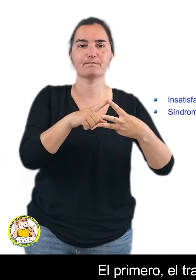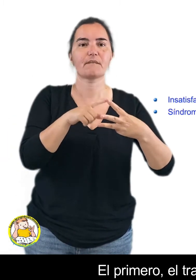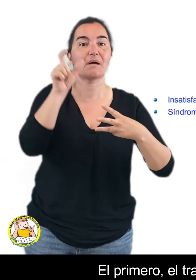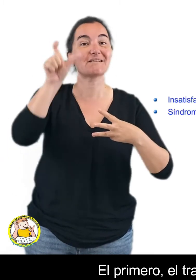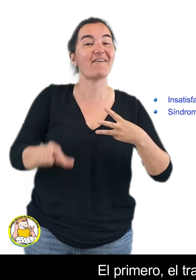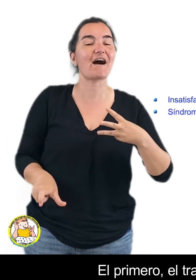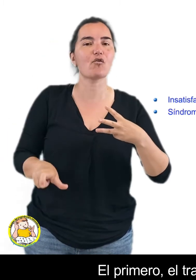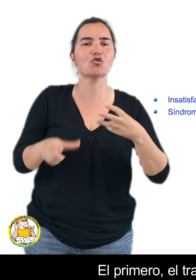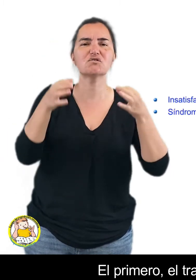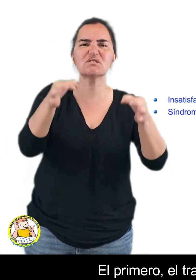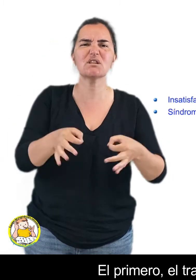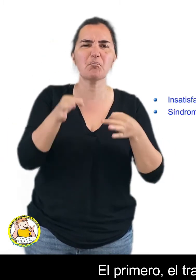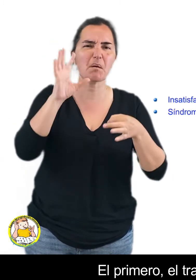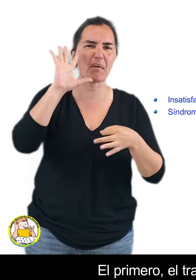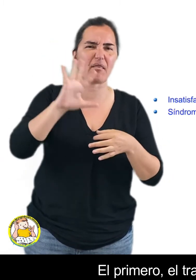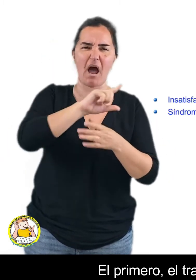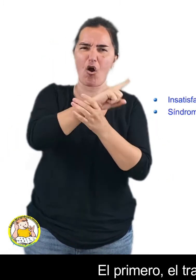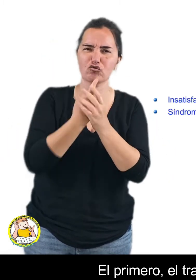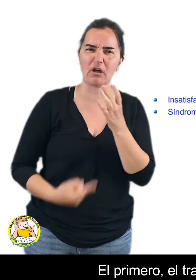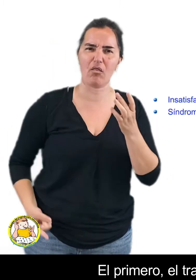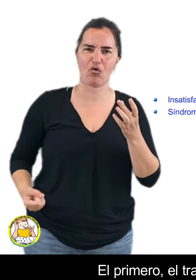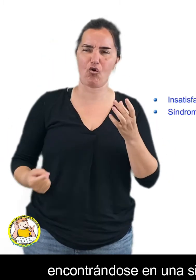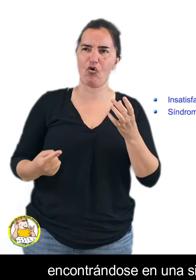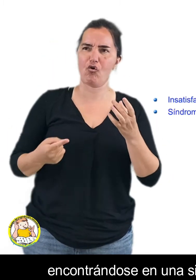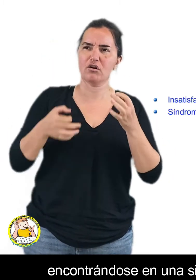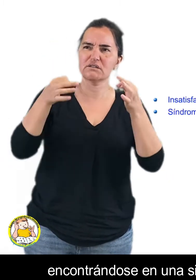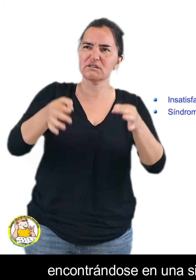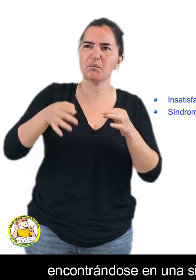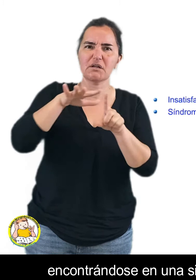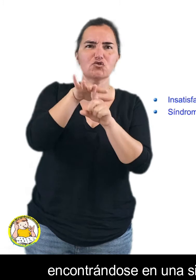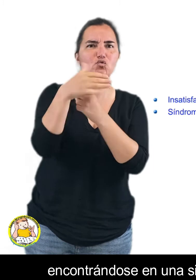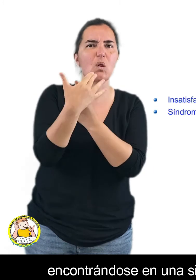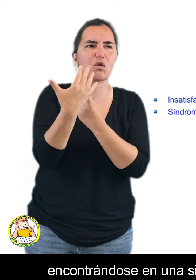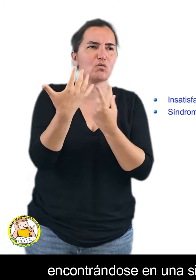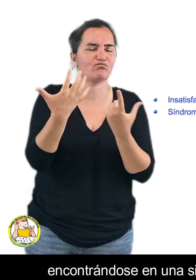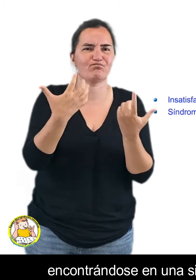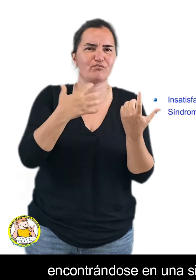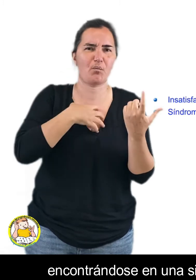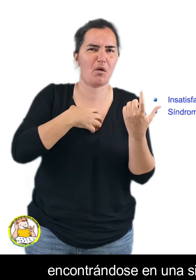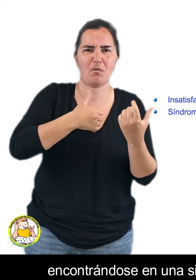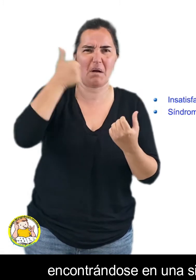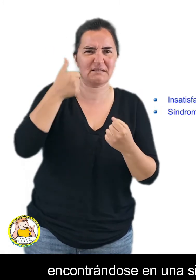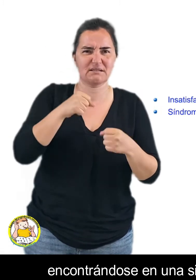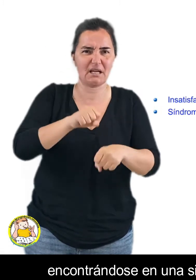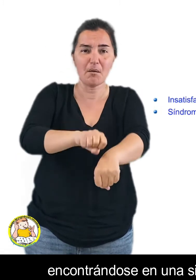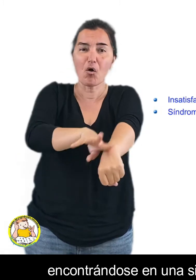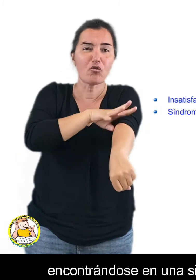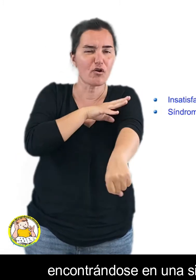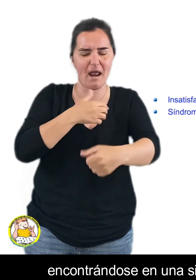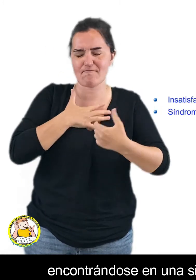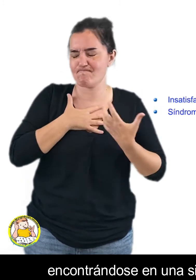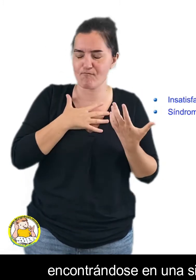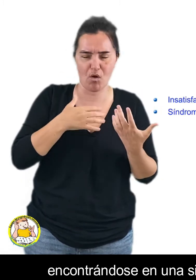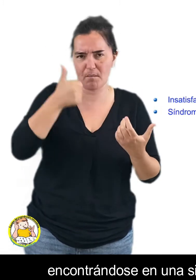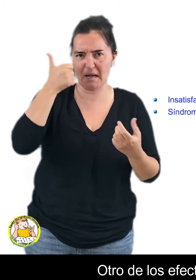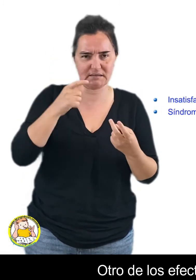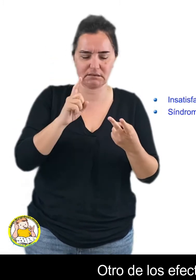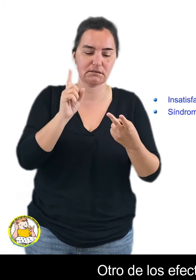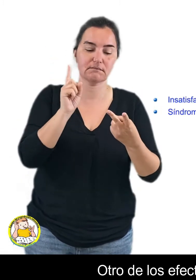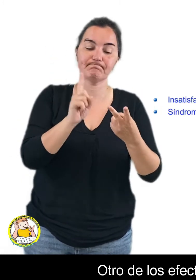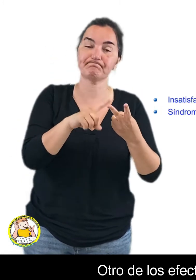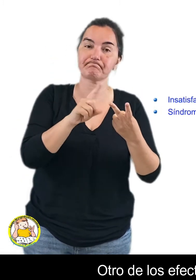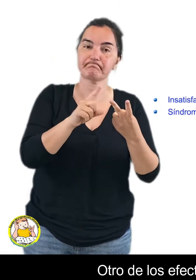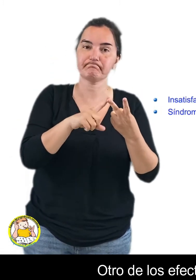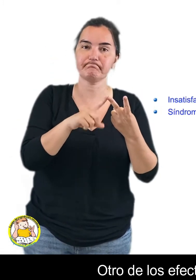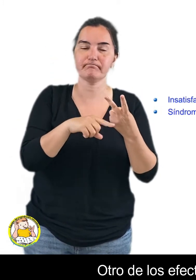el trabajador aparece siempre agotado, encontrándose en una situación de no poder más emocionalmente. Otro